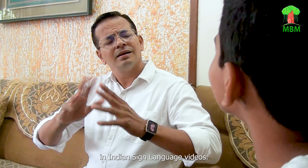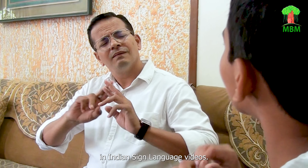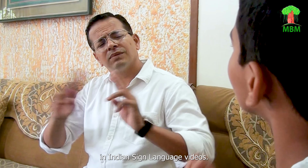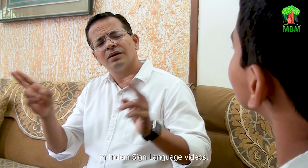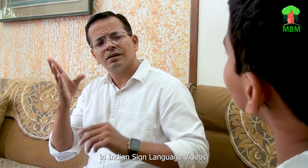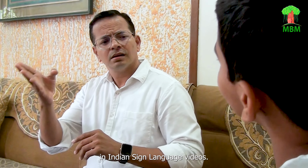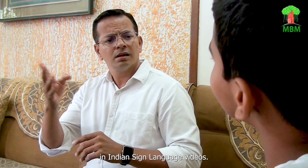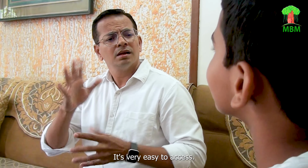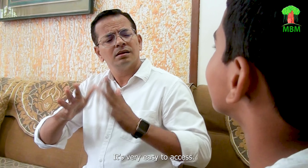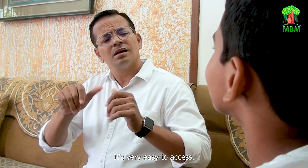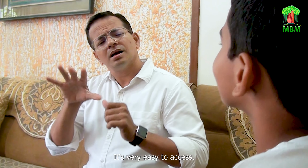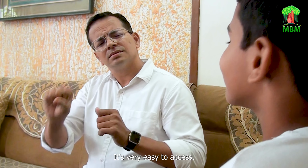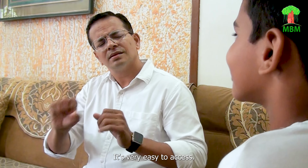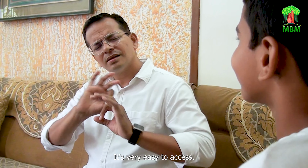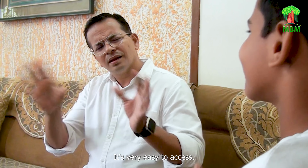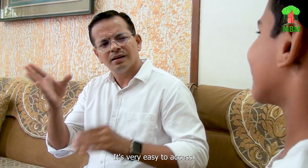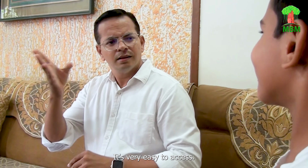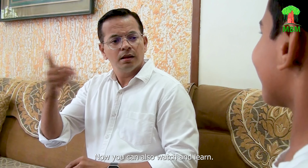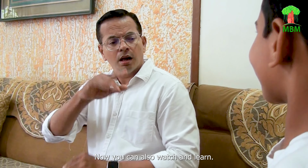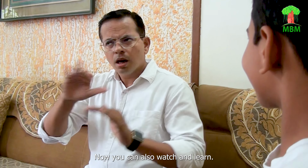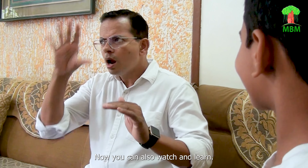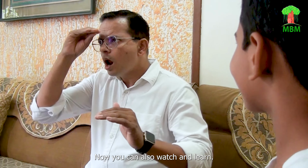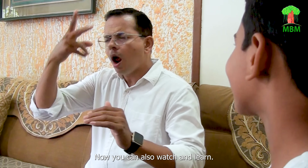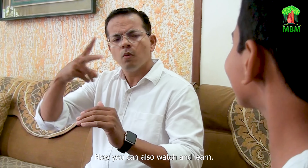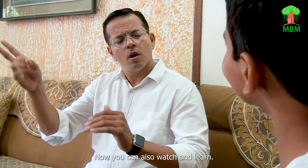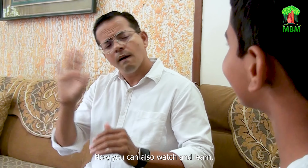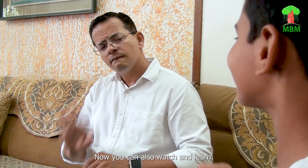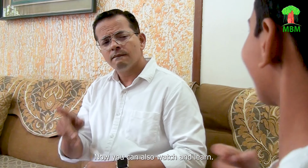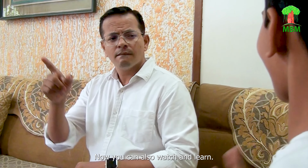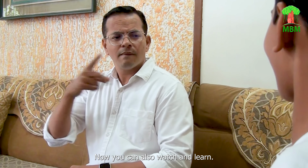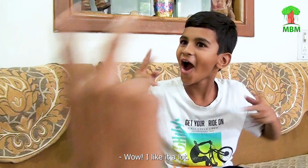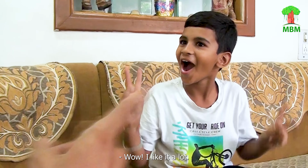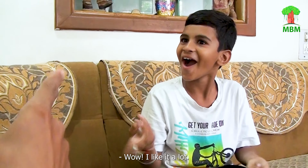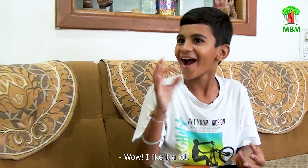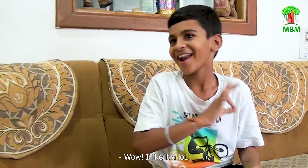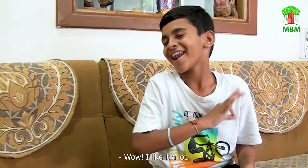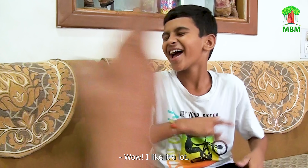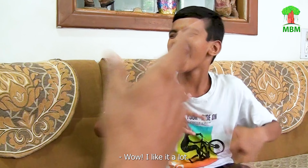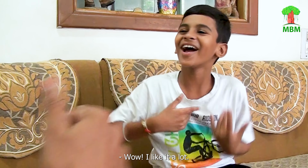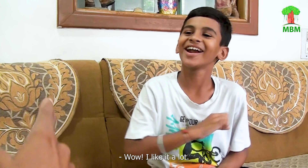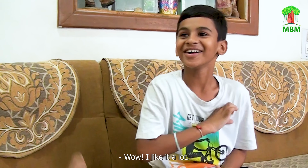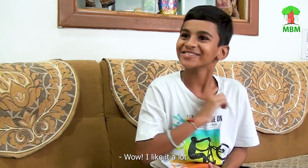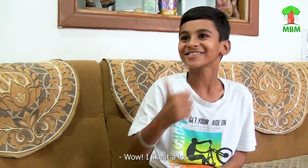बहुत आसान है देखना, अब तुम भी देखकर सीख सकते हो, अरे वाई ये बहुत अच्छा है,